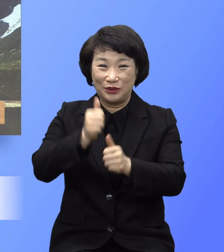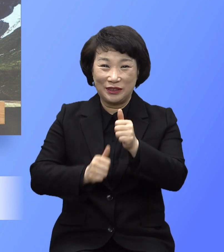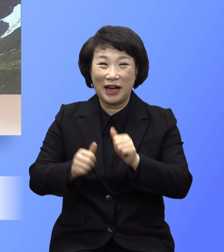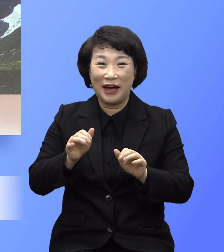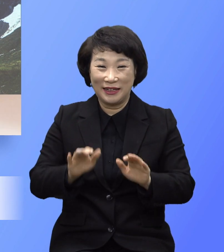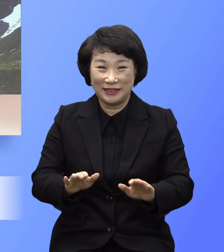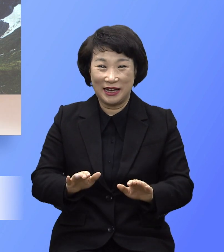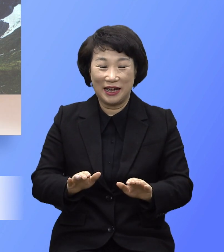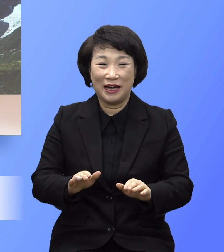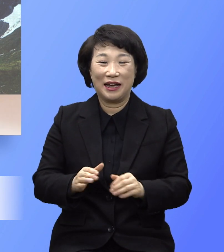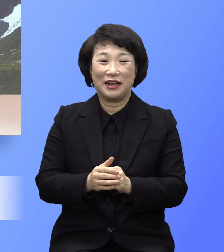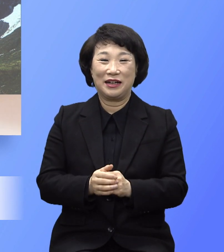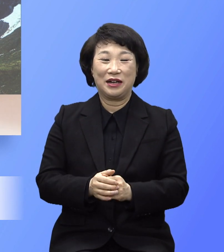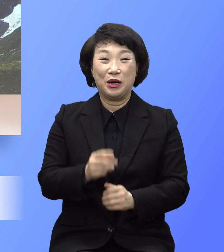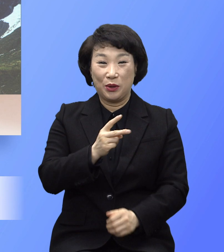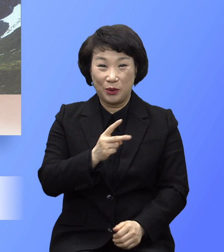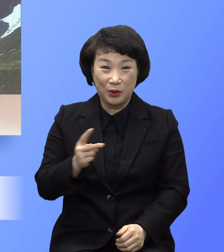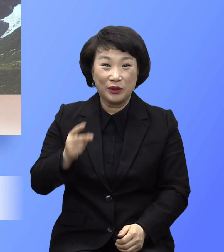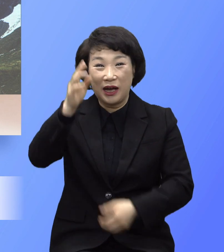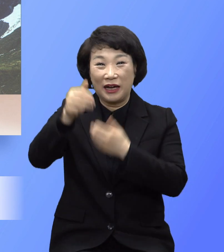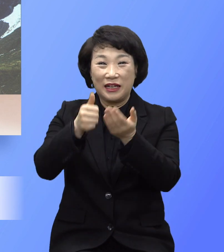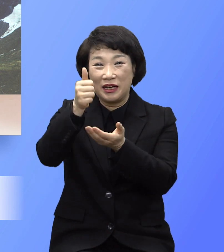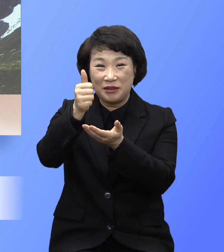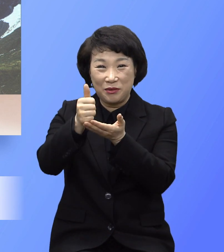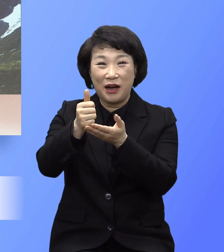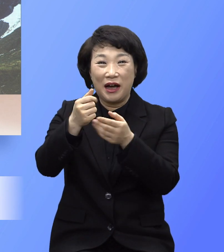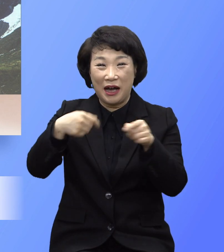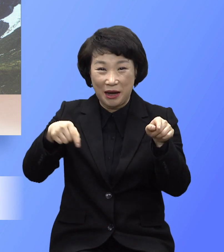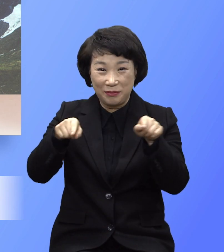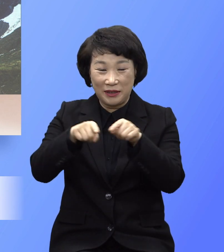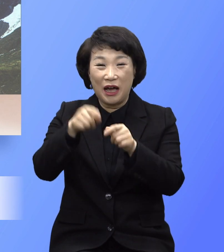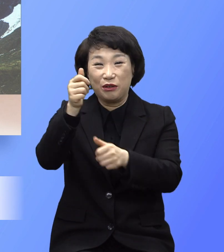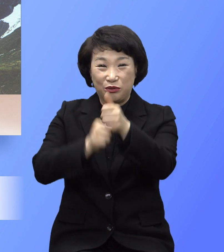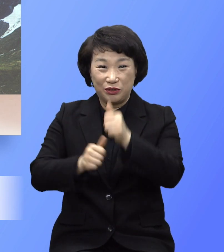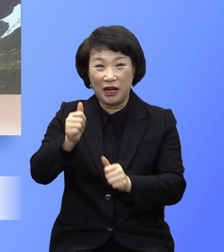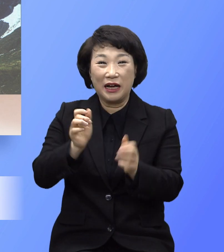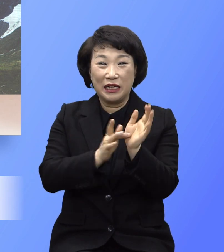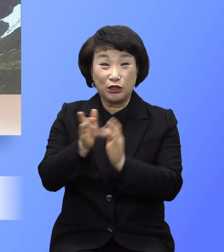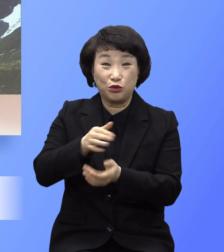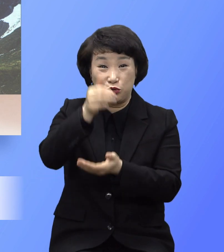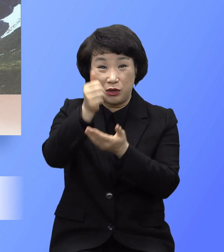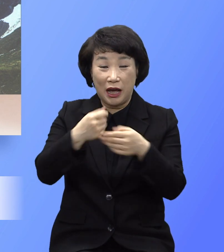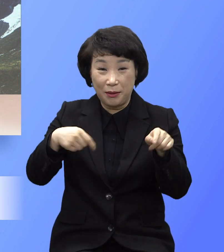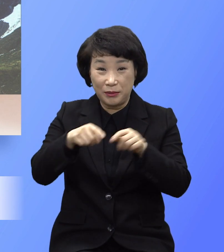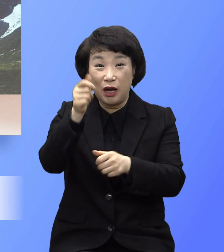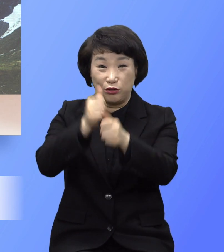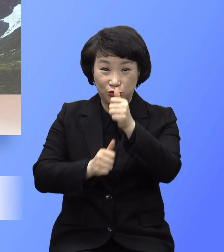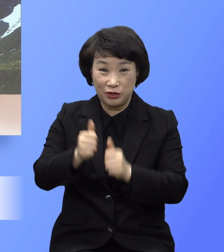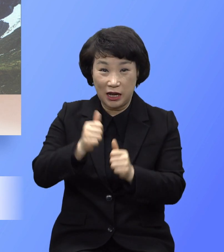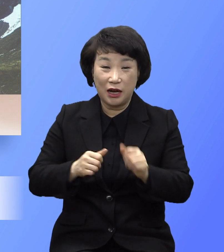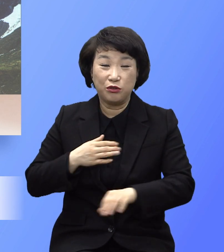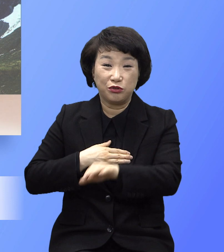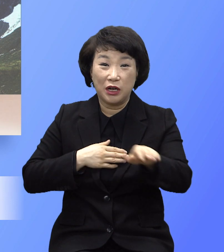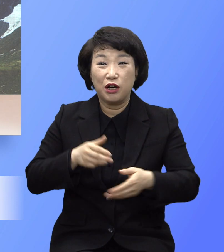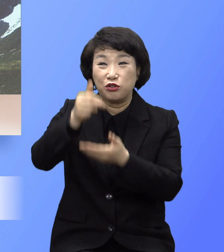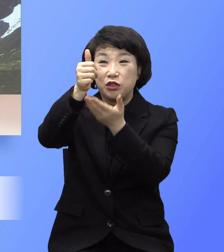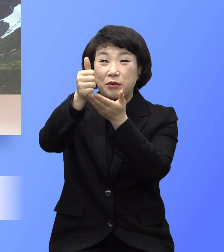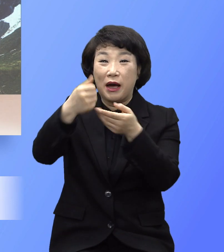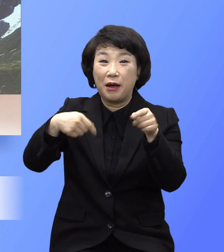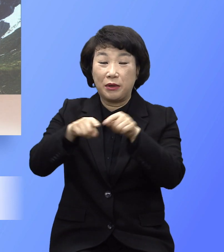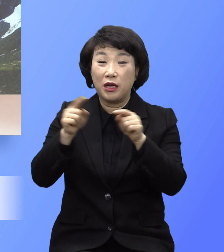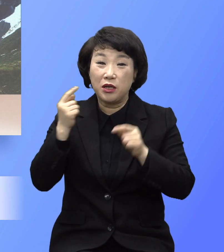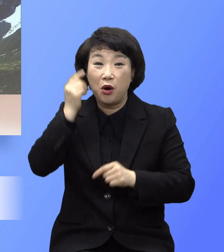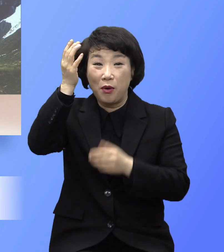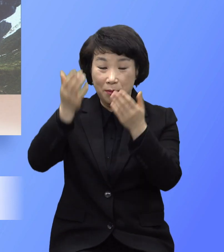증거하느냐? 자녀이면 또한 후사 그리스도와 하나님의 후사요 그리스도와 함께한 후사니 우리가 그와